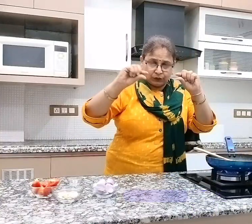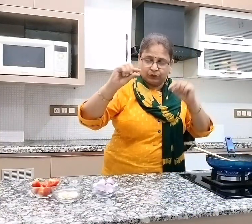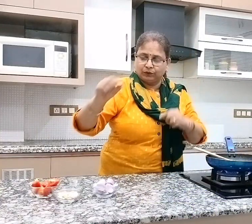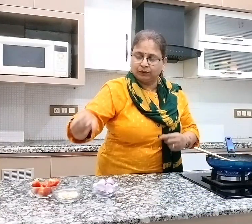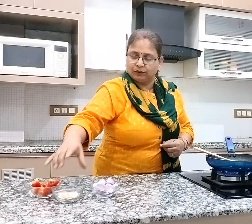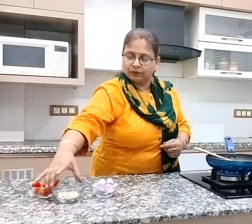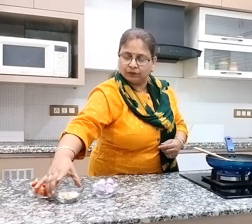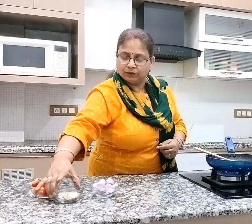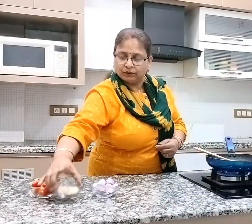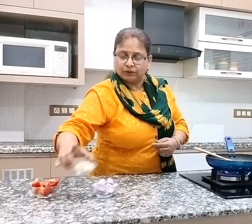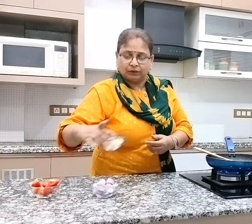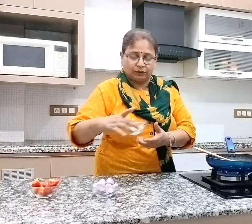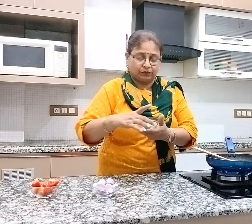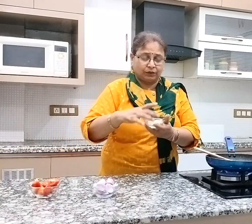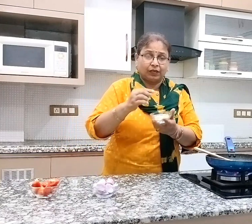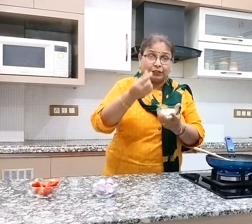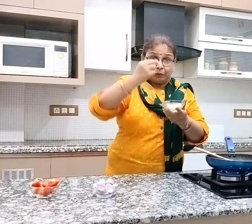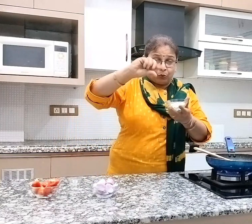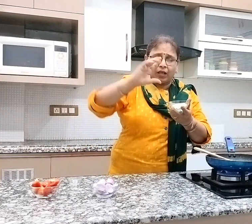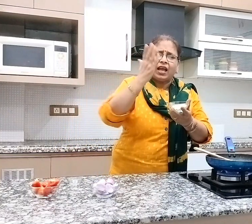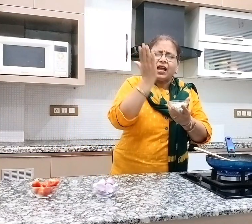से दस कटे हुए काजू डालकर मिला लेंगे